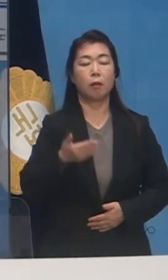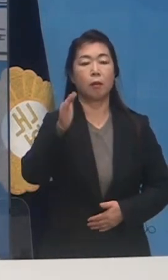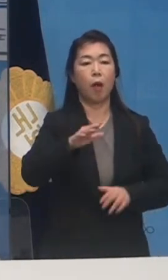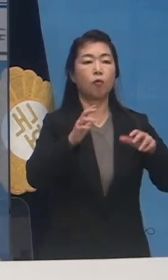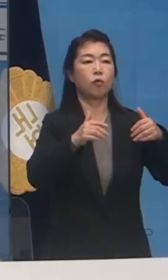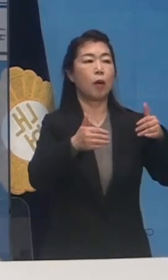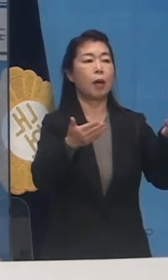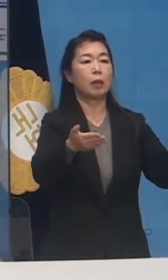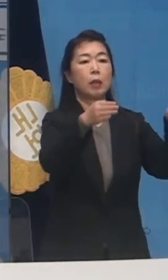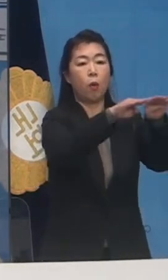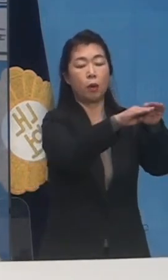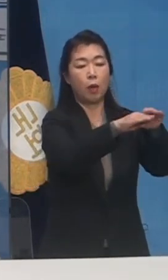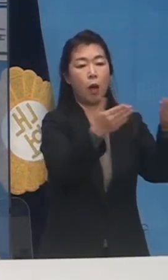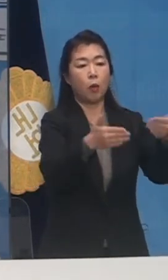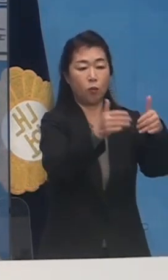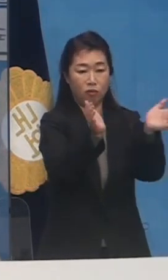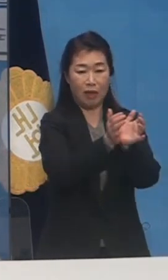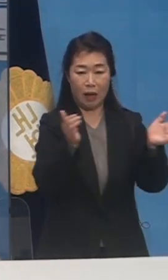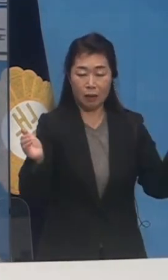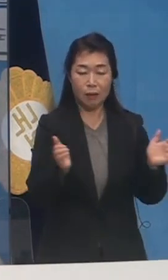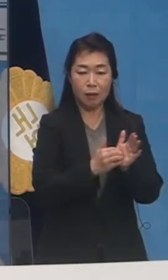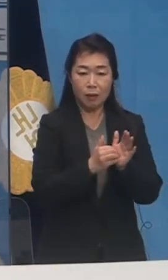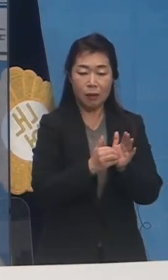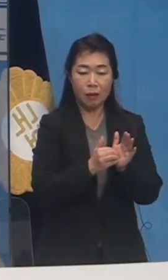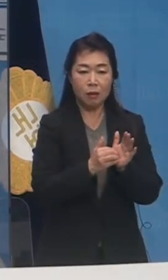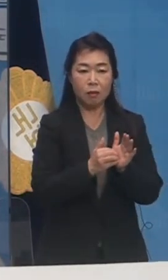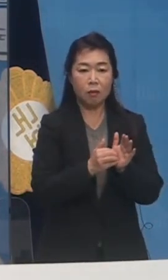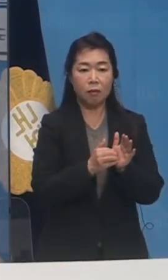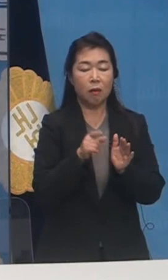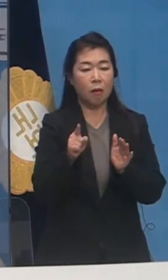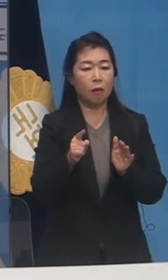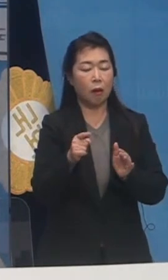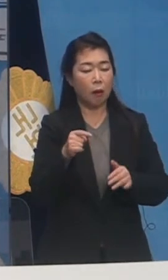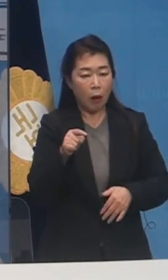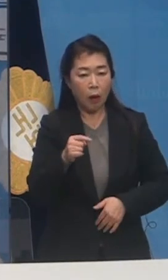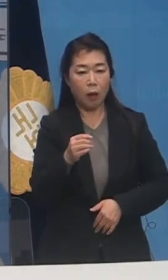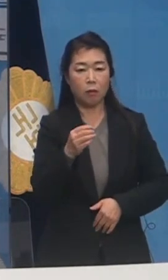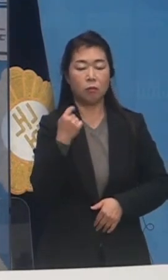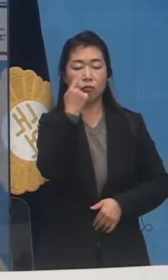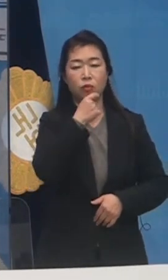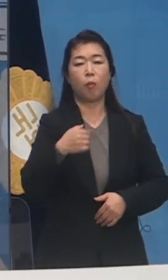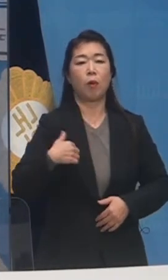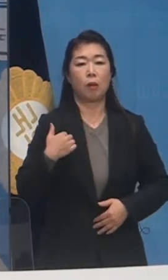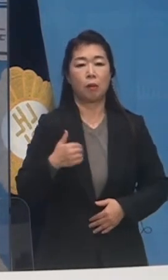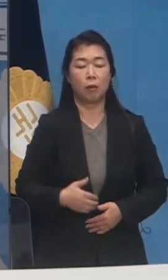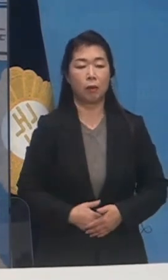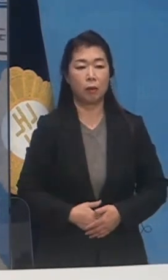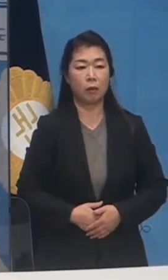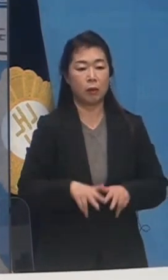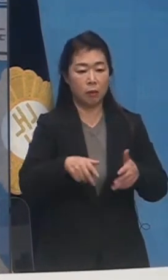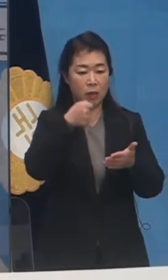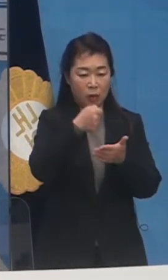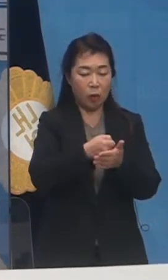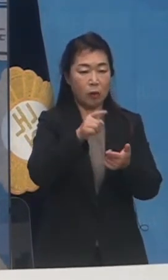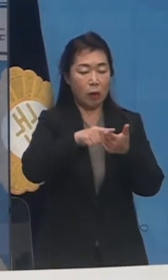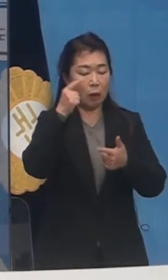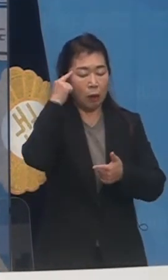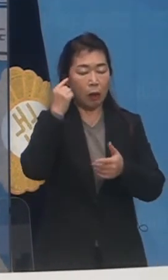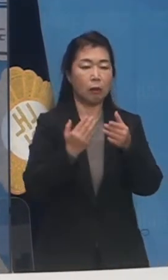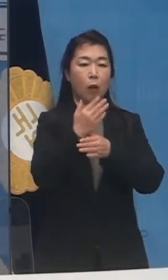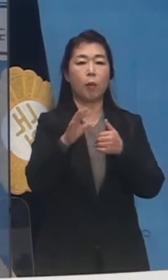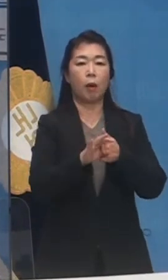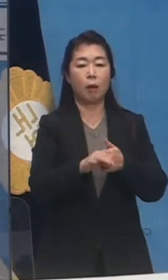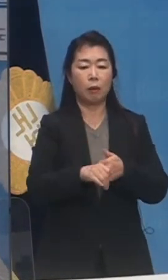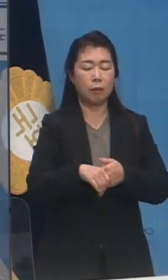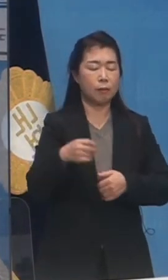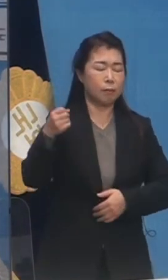국가 기관인 노동부마저 이럴 줄 몰랐습니다. 아직도 이 일만 생각하면 자다가도 눈이